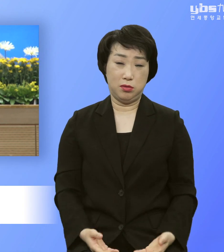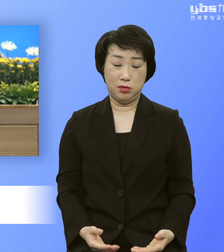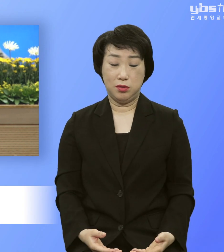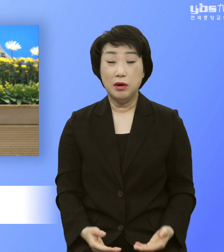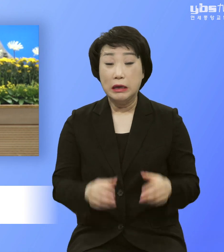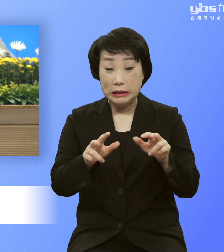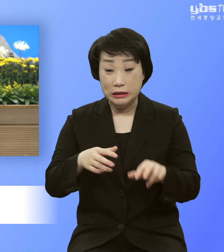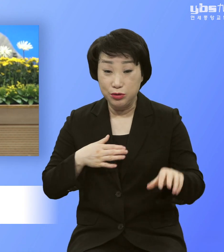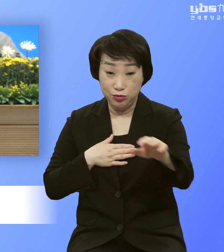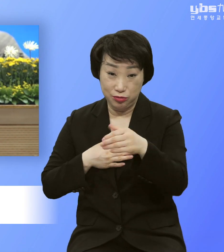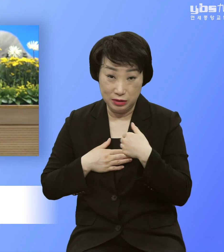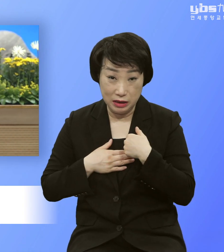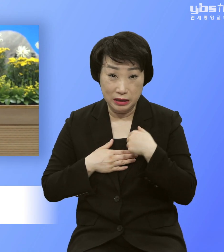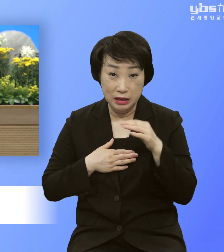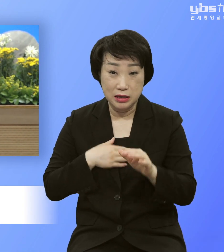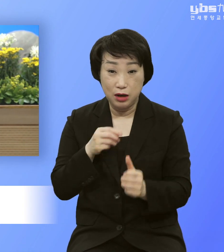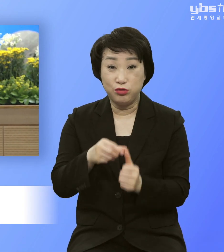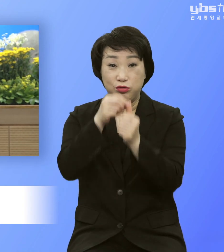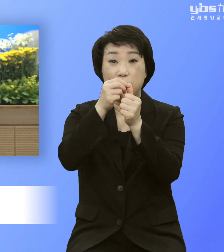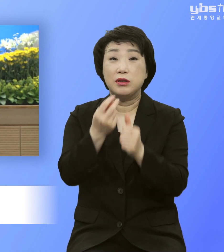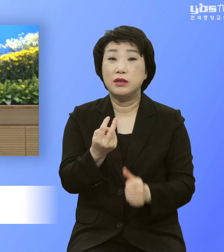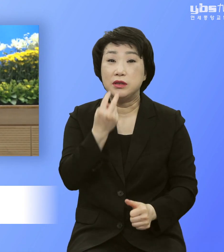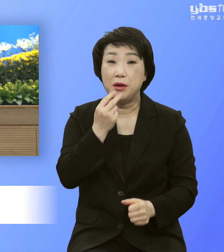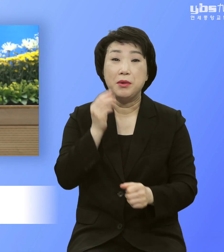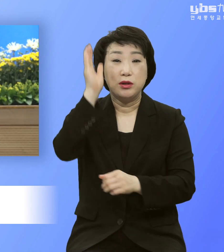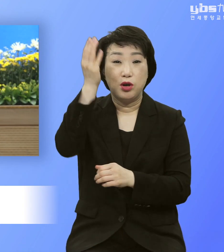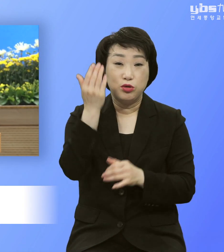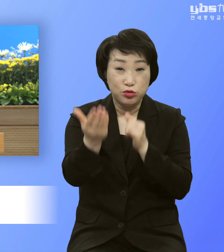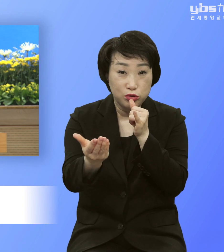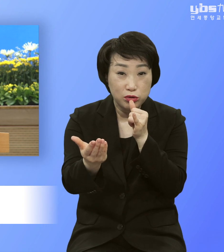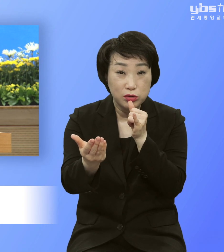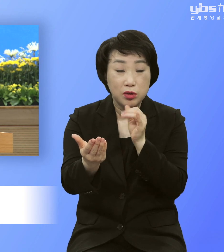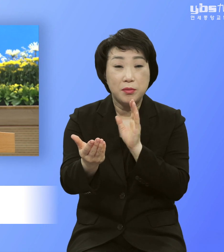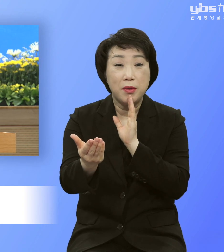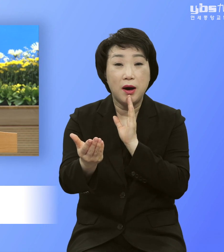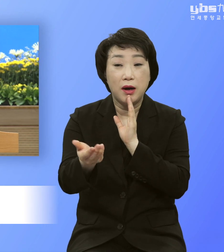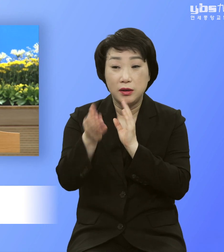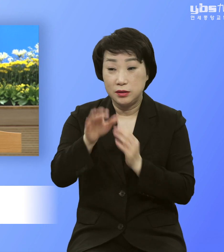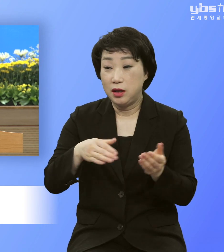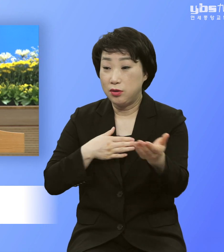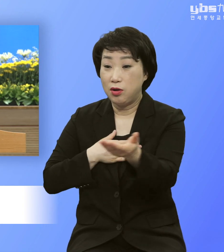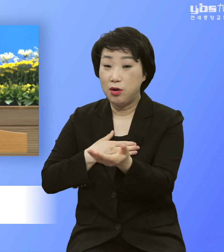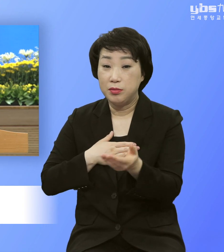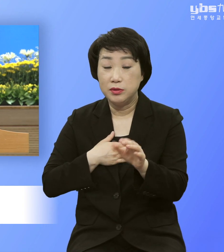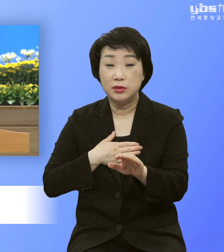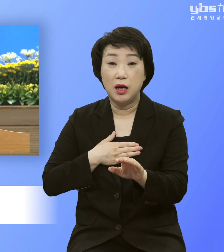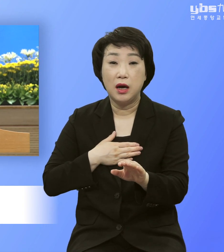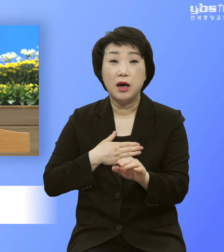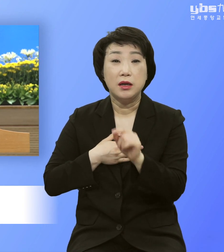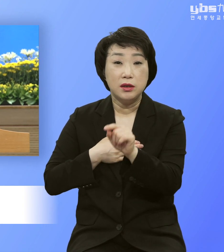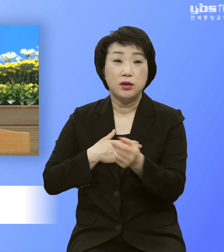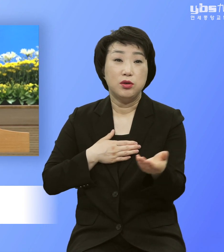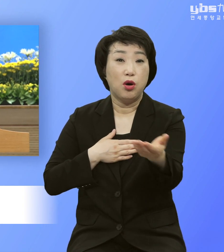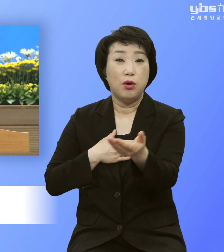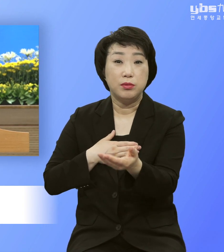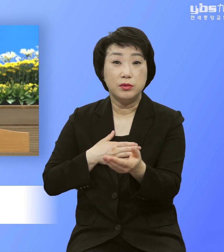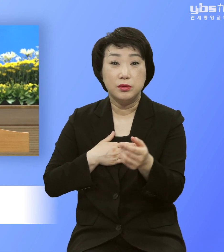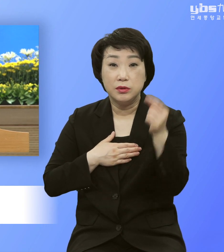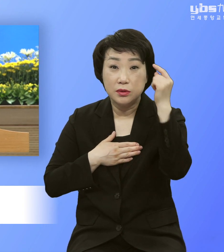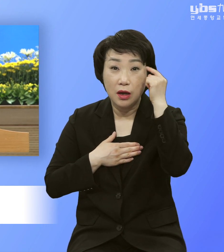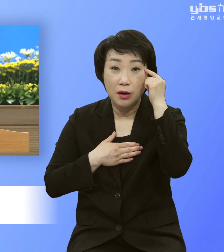지금 우리에게 구원의 생명을 말해주고 있는데도 거기에 대해서